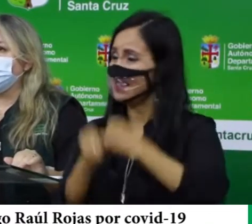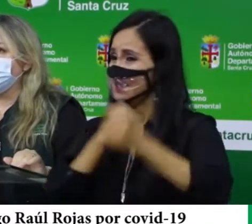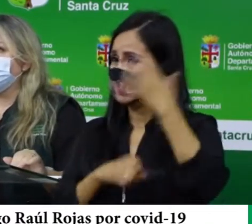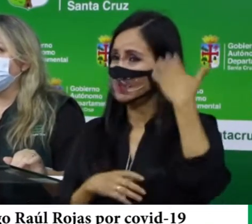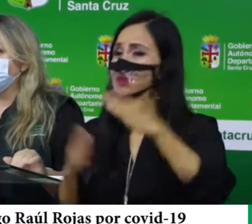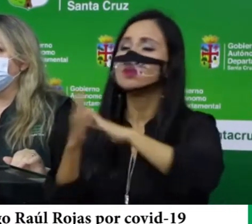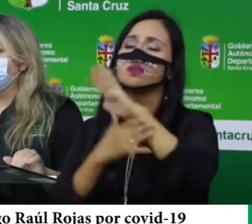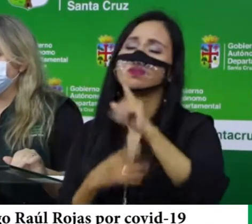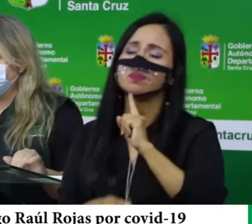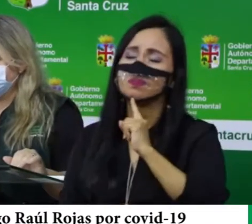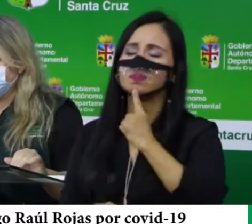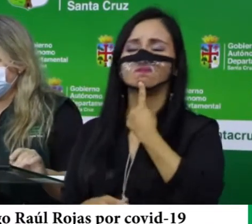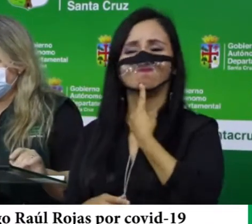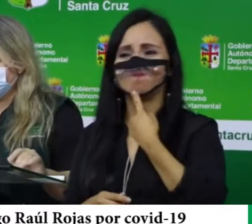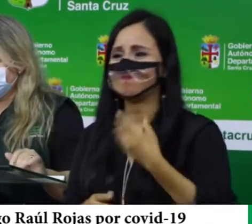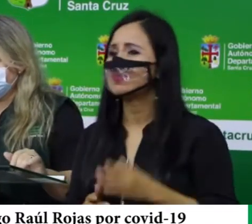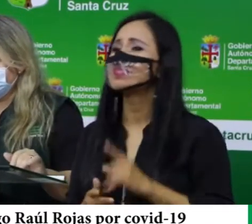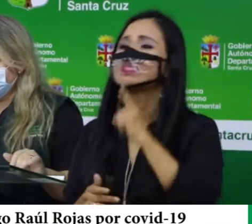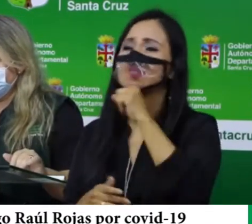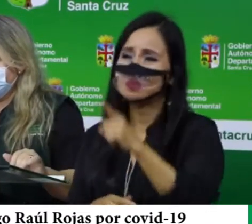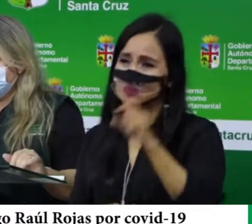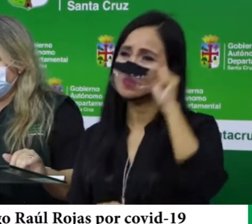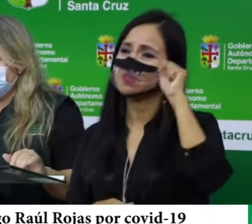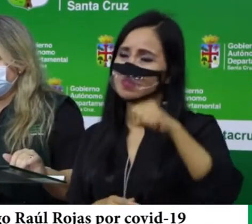Todos te vamos a extrañar.